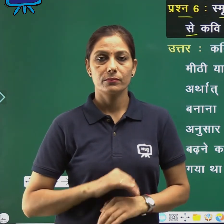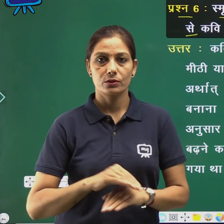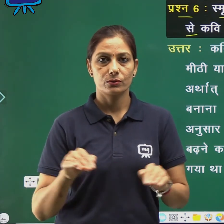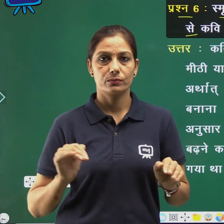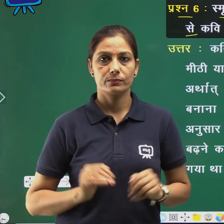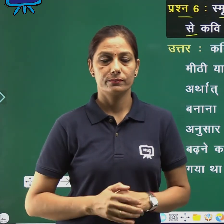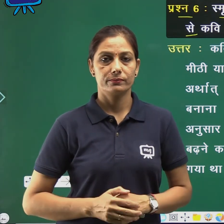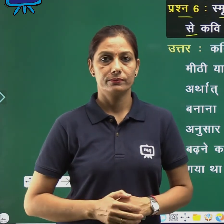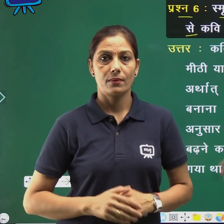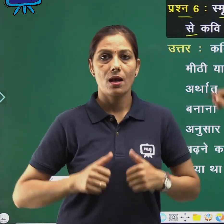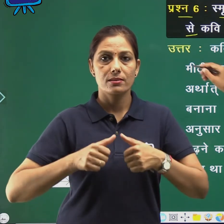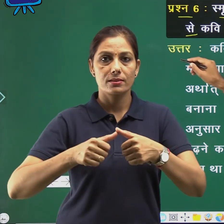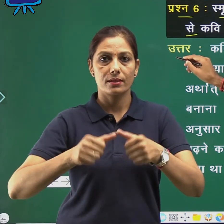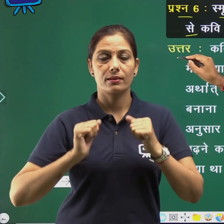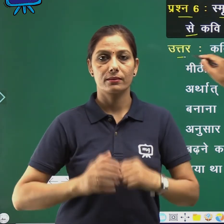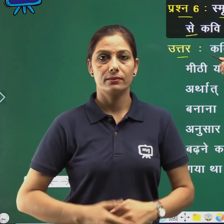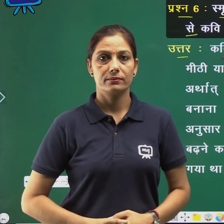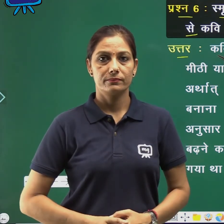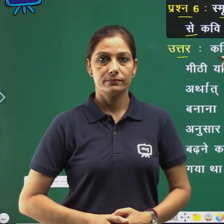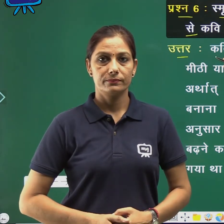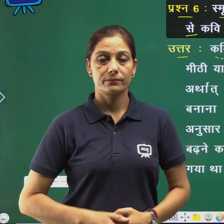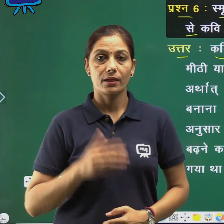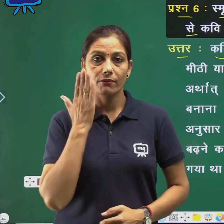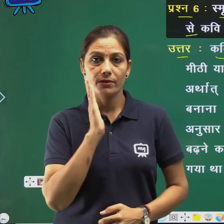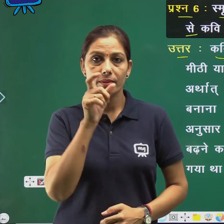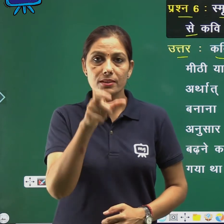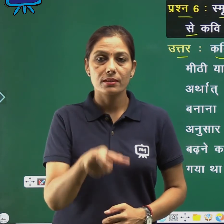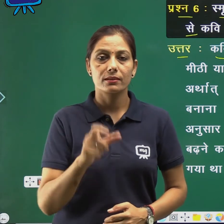बच्चों, उत्तर है, कवि